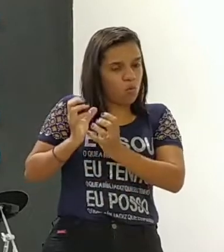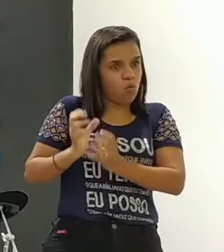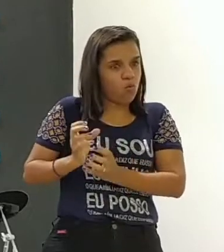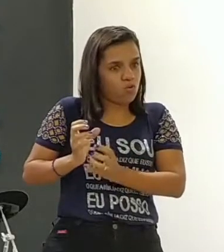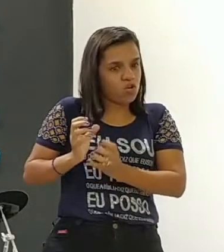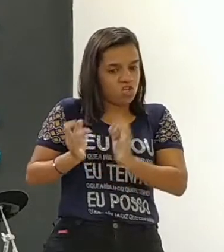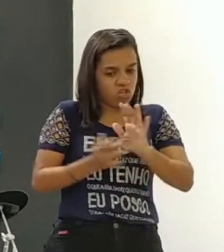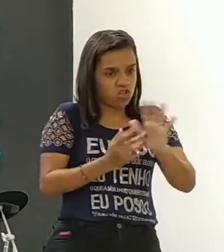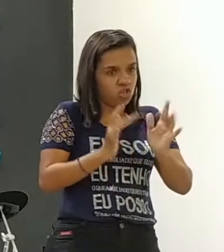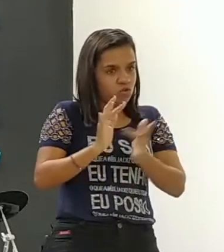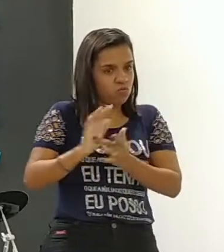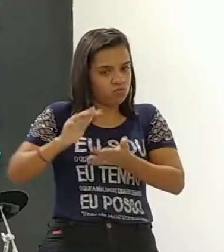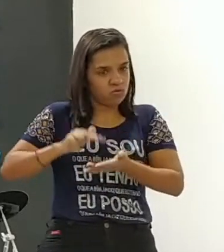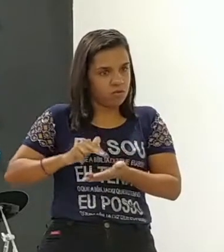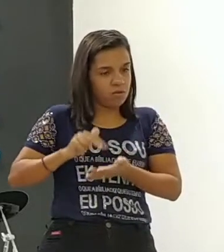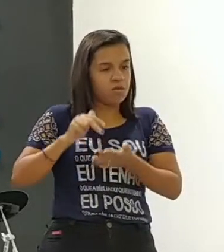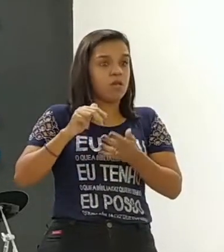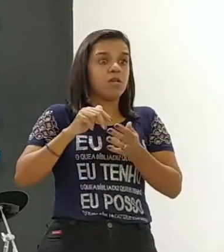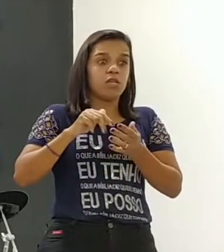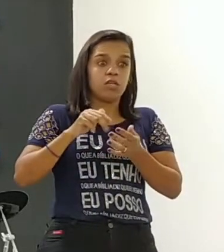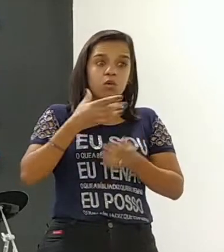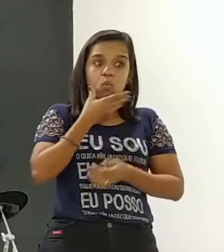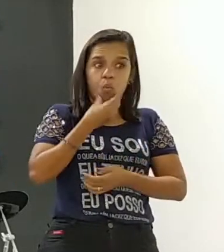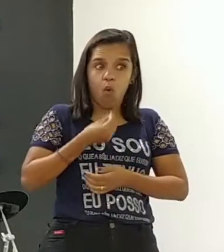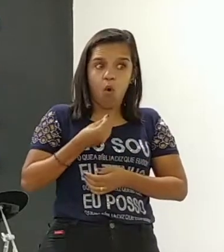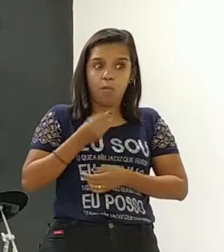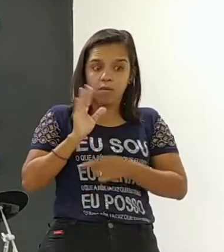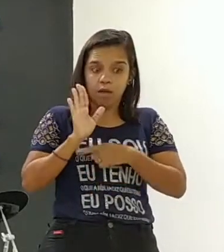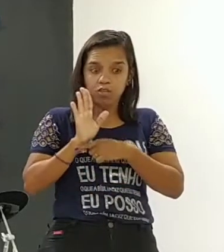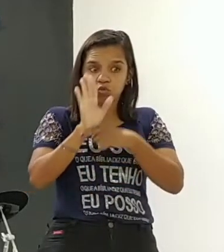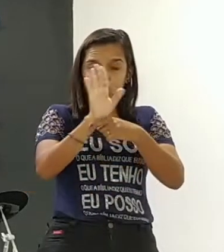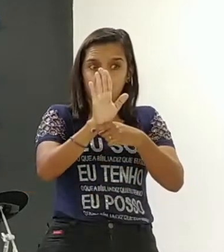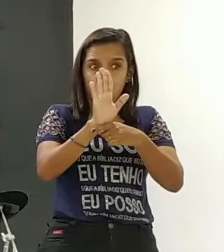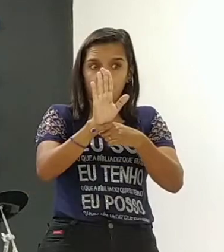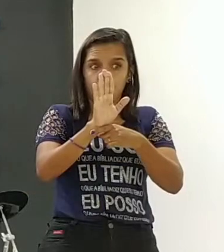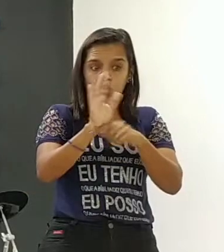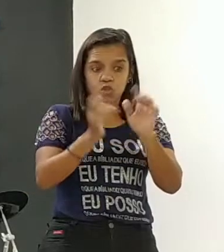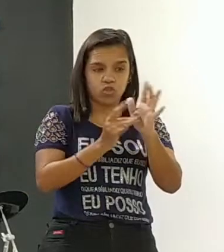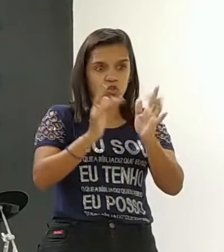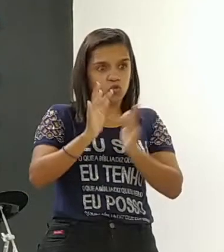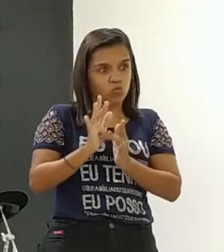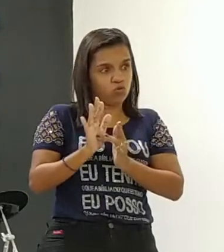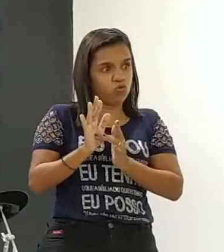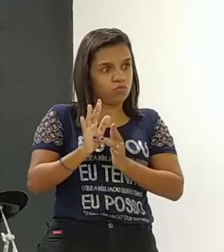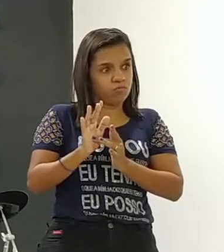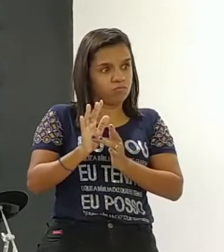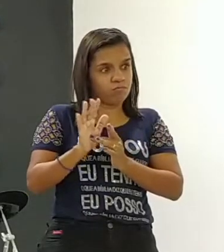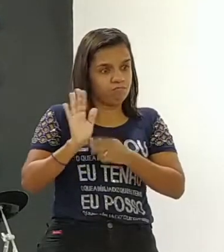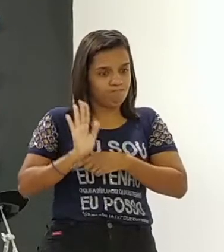se levantou para poder ajudá-lo. Simão, o Cireneu.